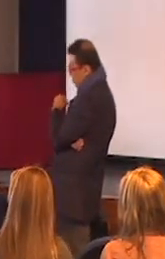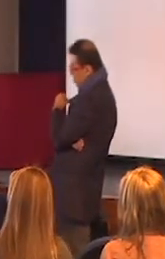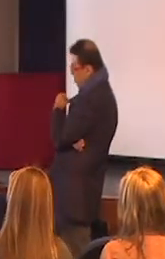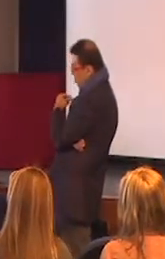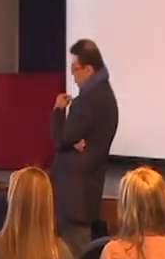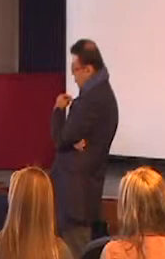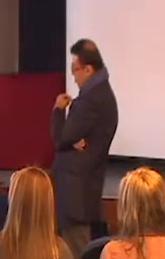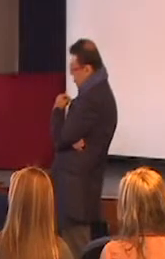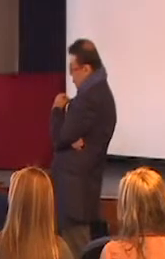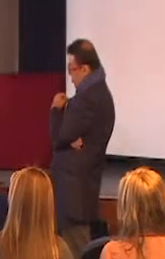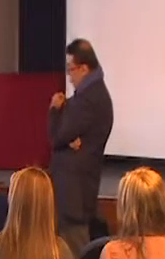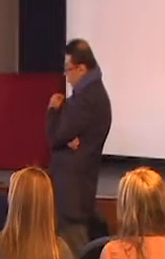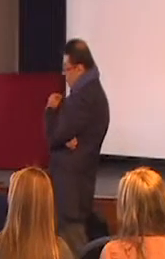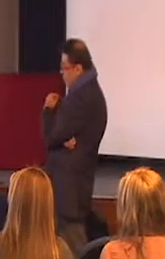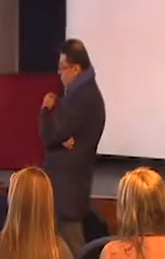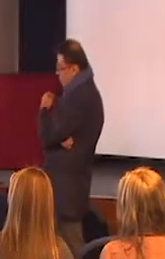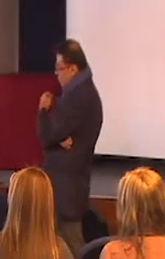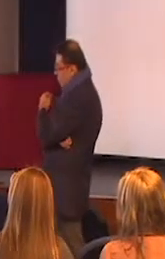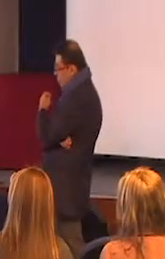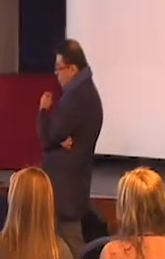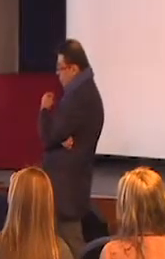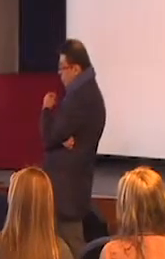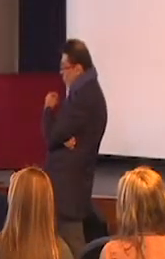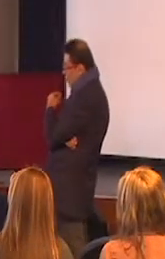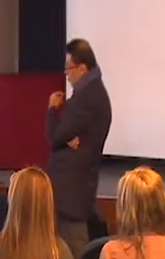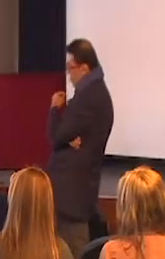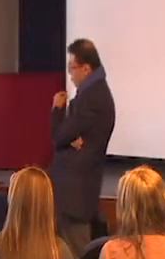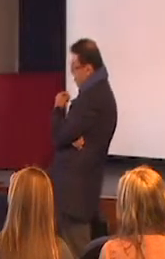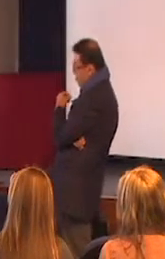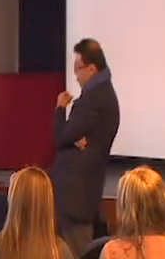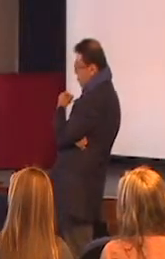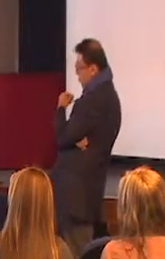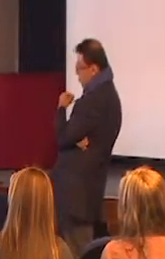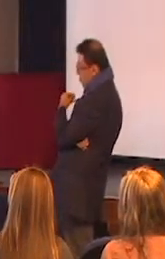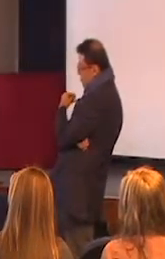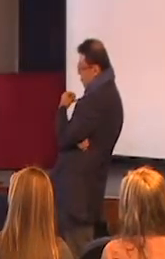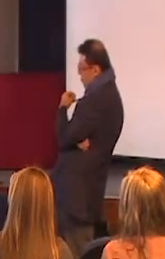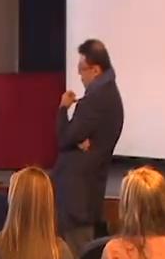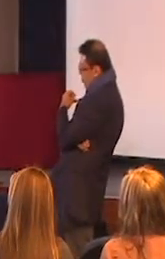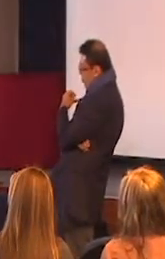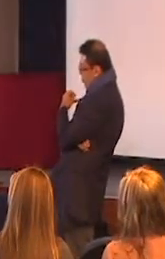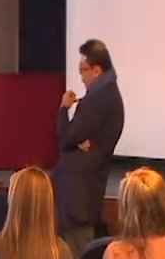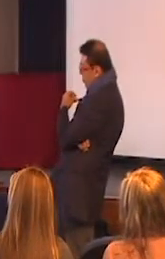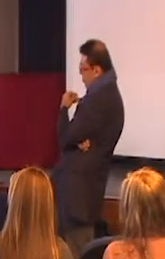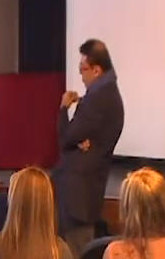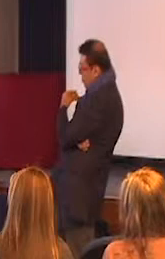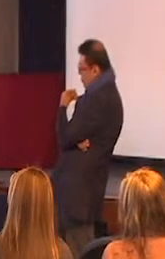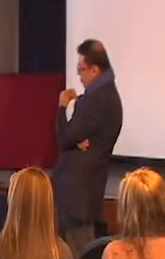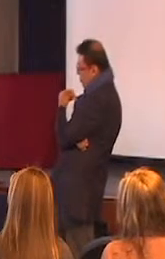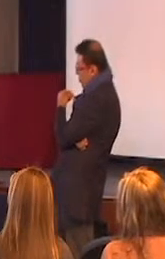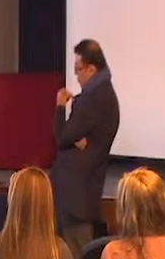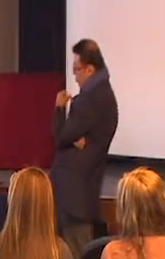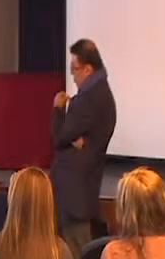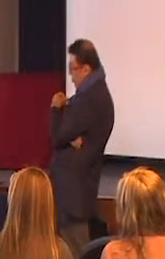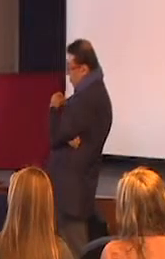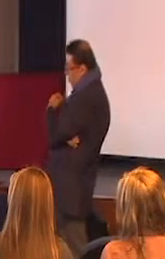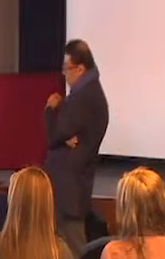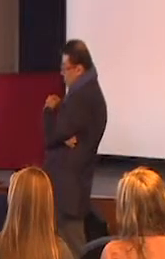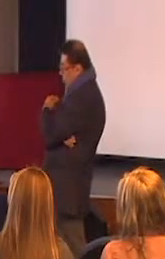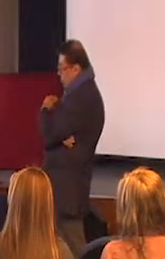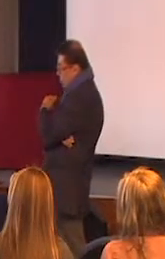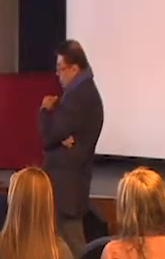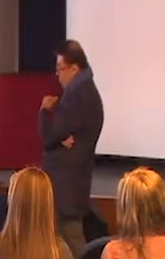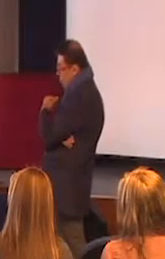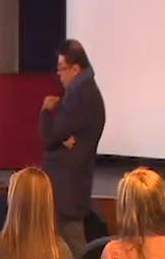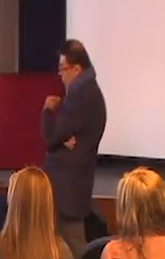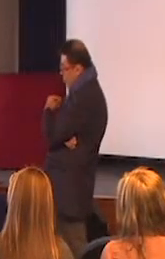cositas en la mochila. Antes tenía que hacerlo todo yo, ¿sí? Y me he dado cuenta que el lenguaje se